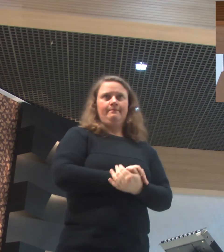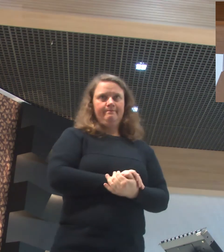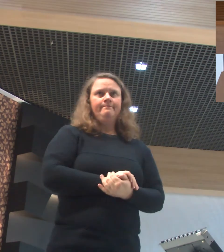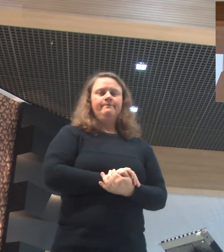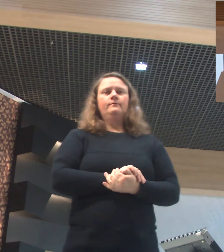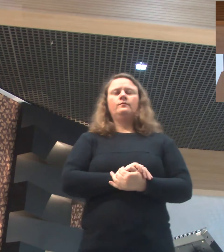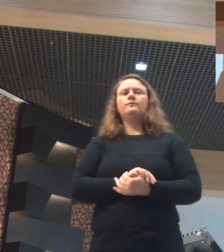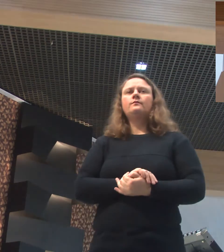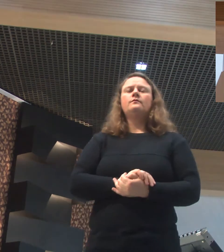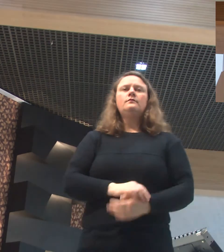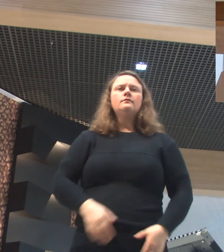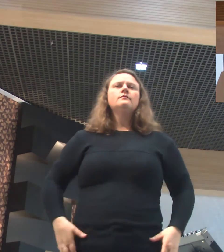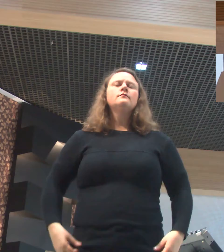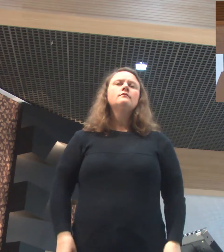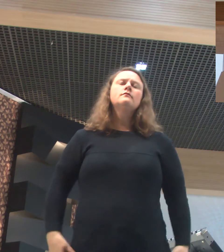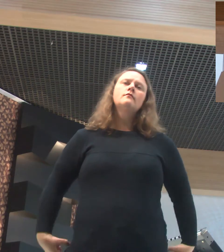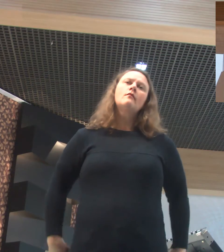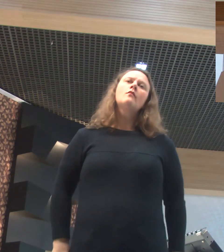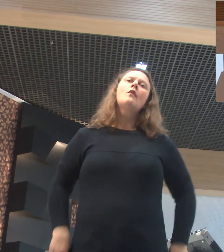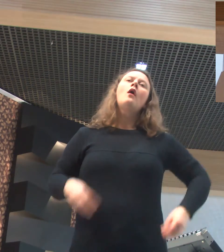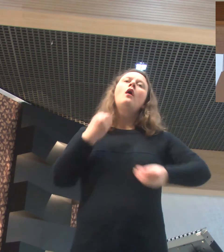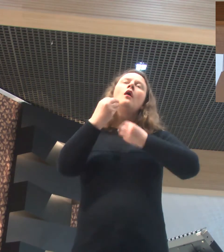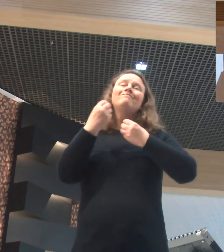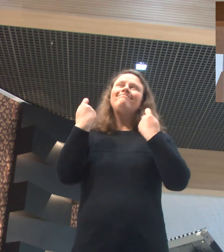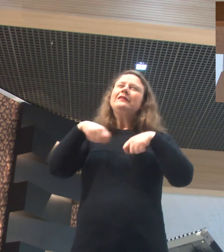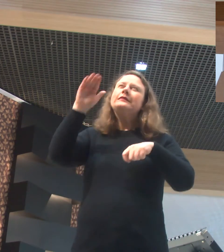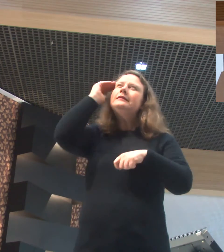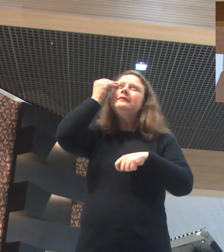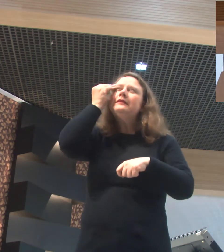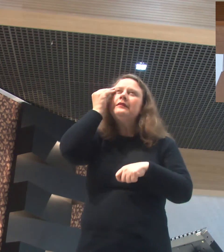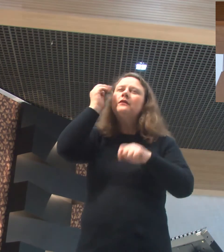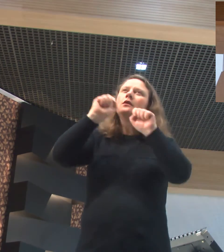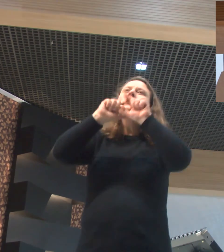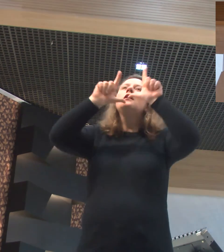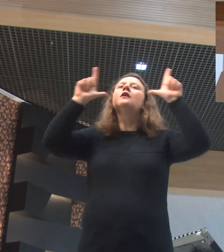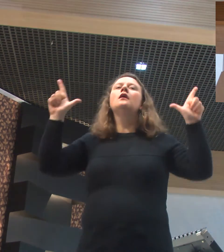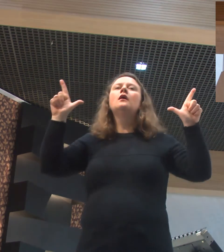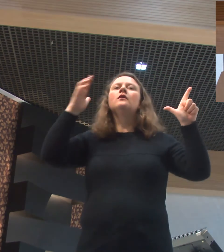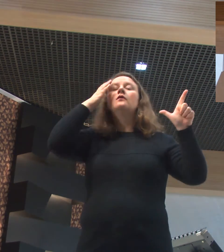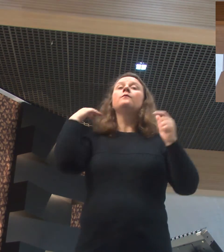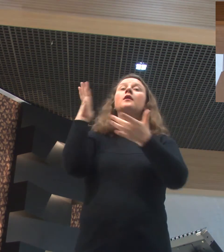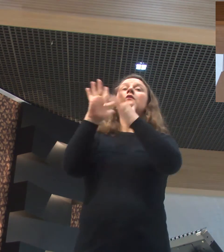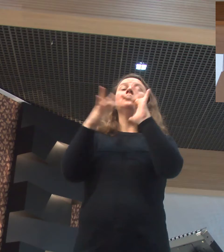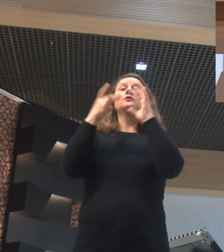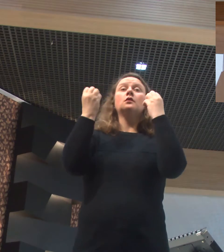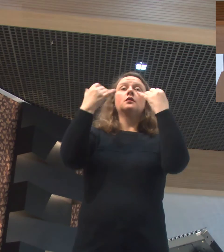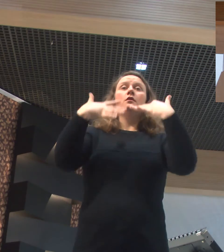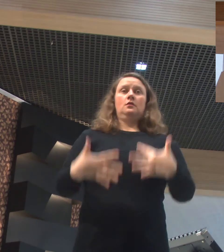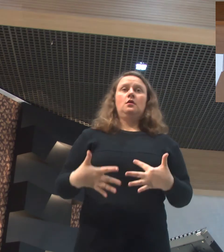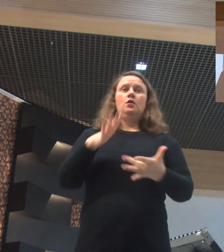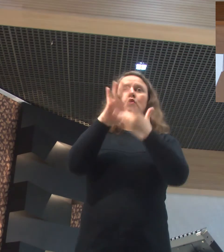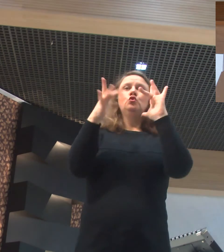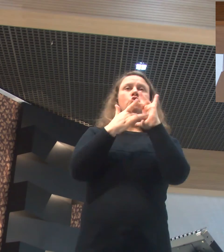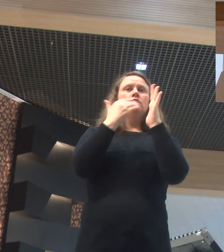Voltando a falar ainda, para que a gente venha entender o que Jesus quis dizer com viver uma justiça superior a essa, então a